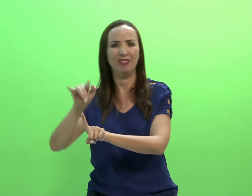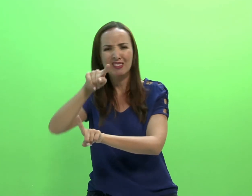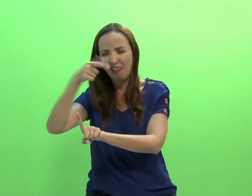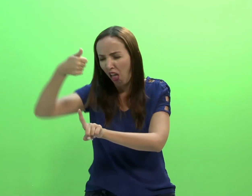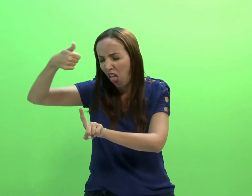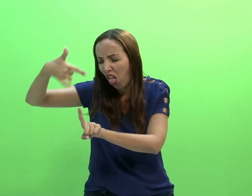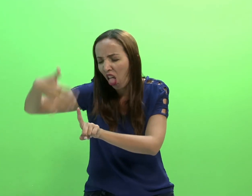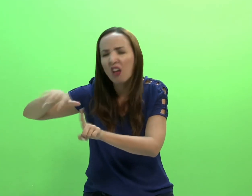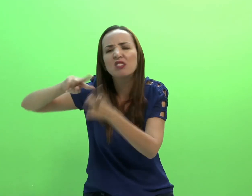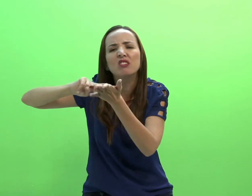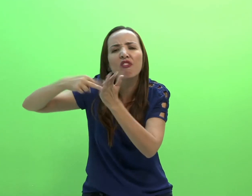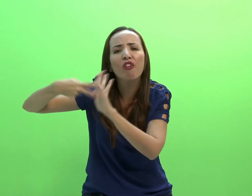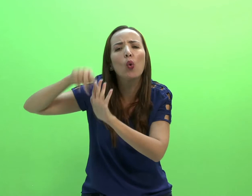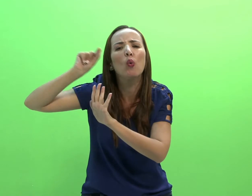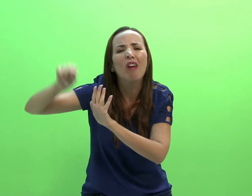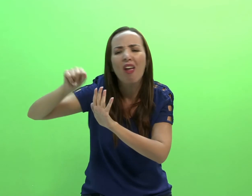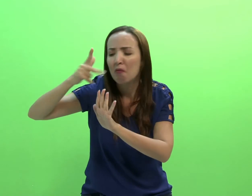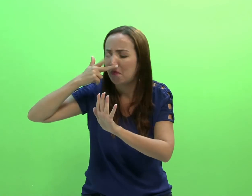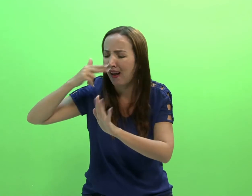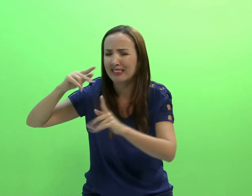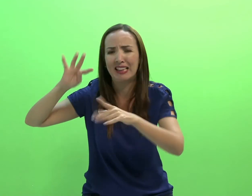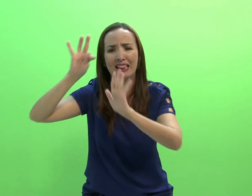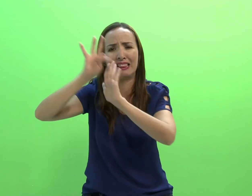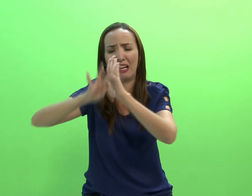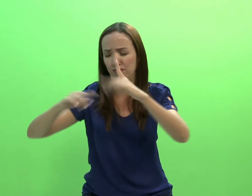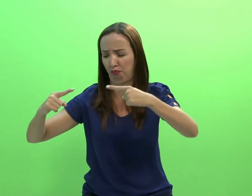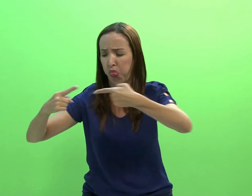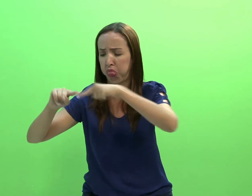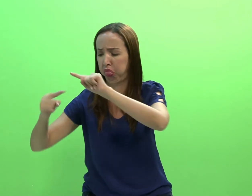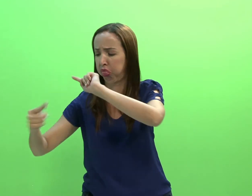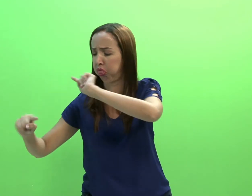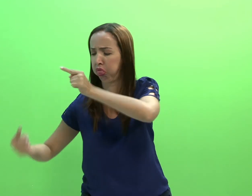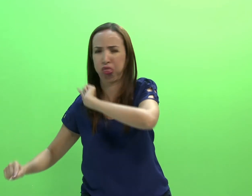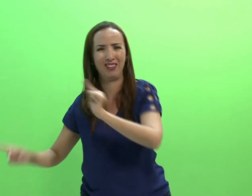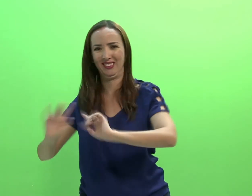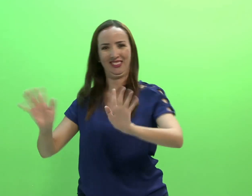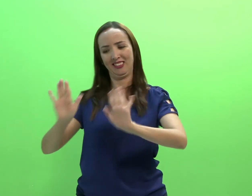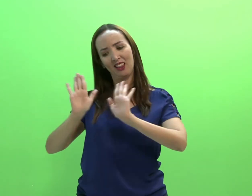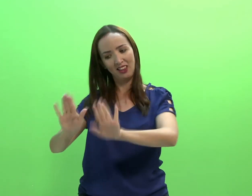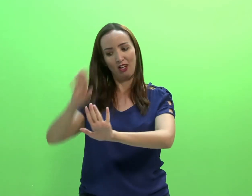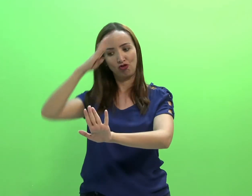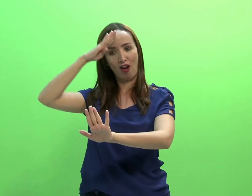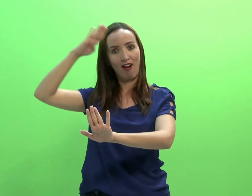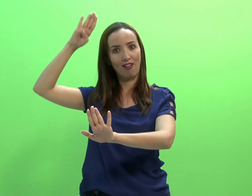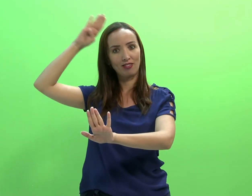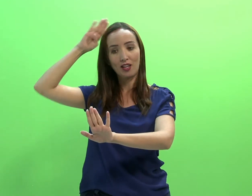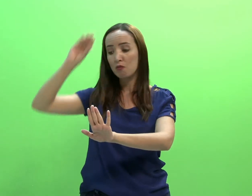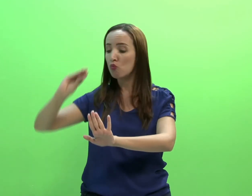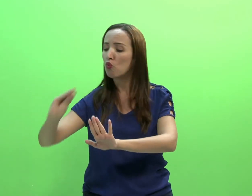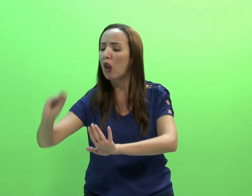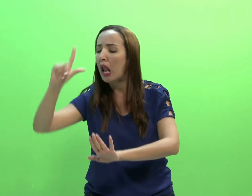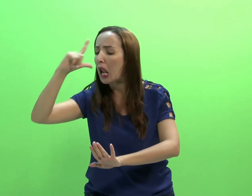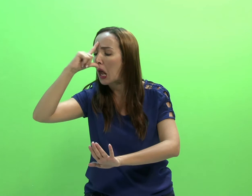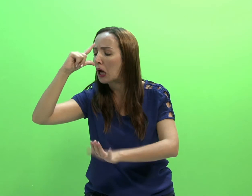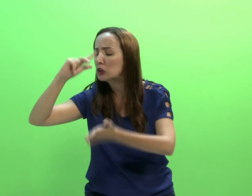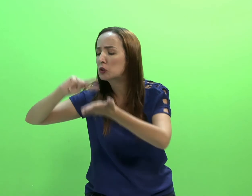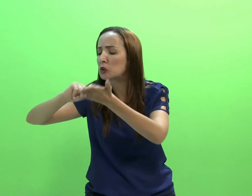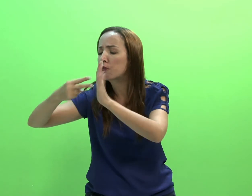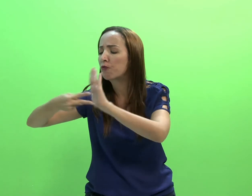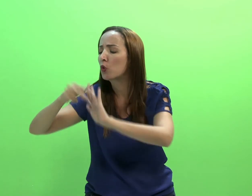talvez esteja em uma outra língua, latim, e é interessante você explicar, mas para não confundir o texto,